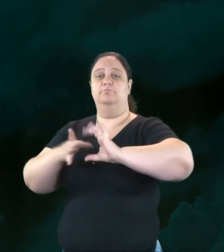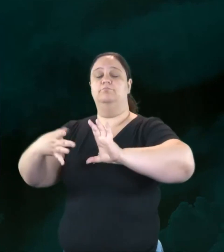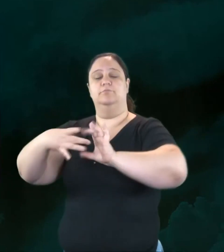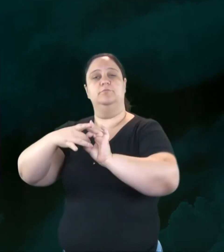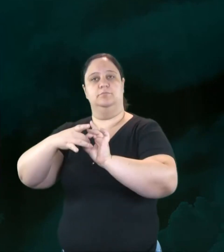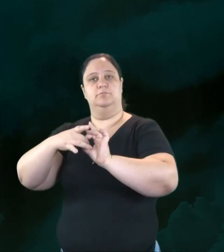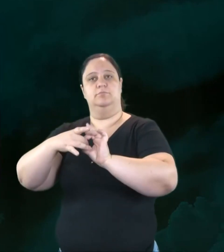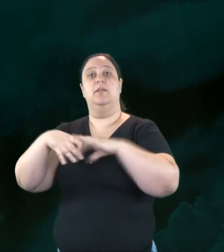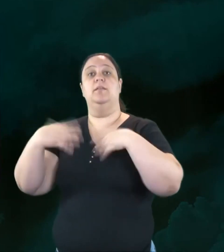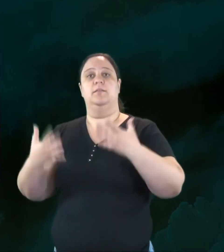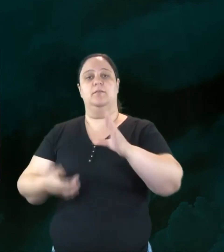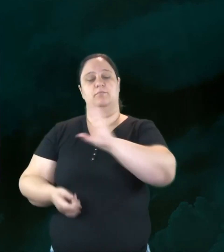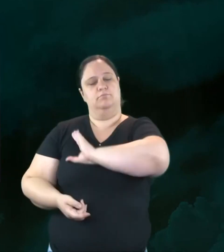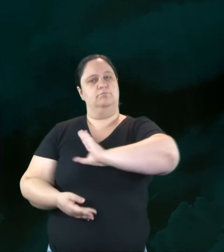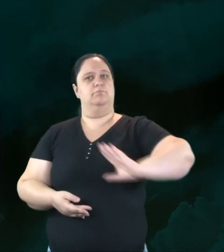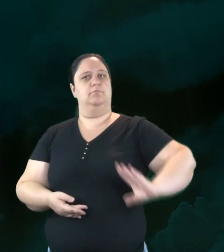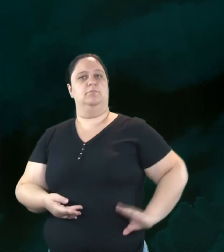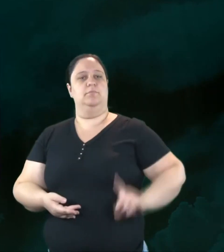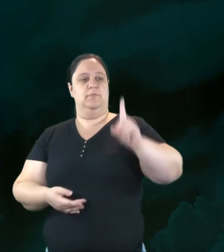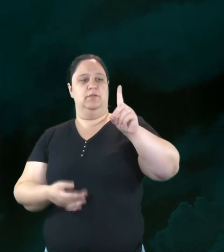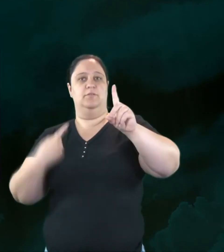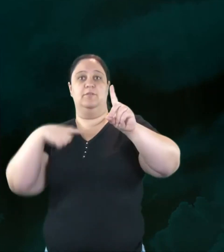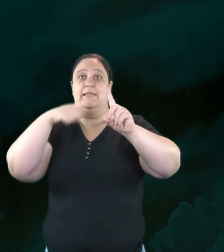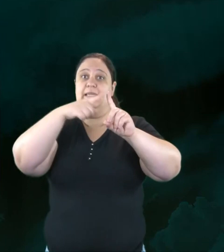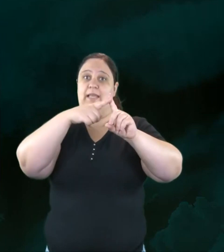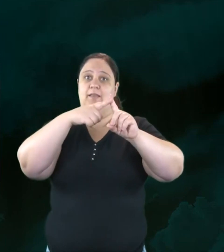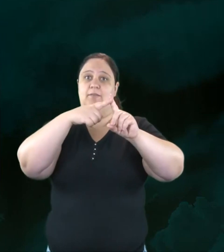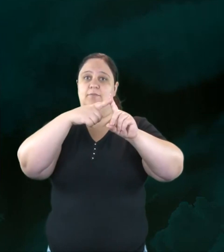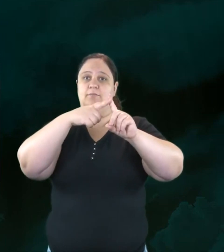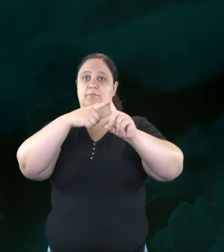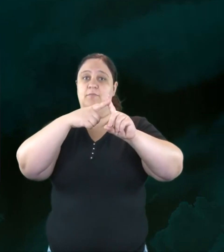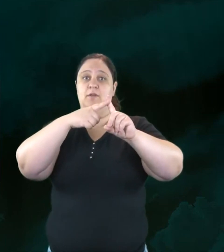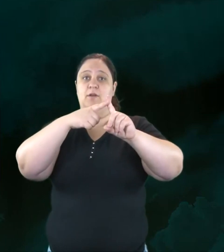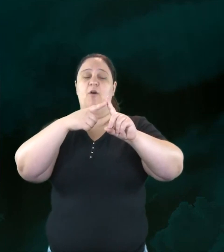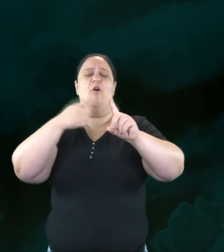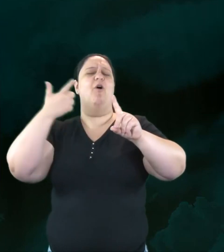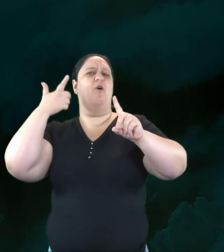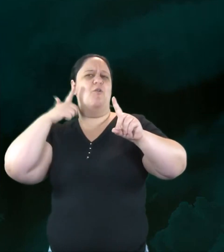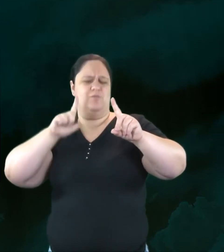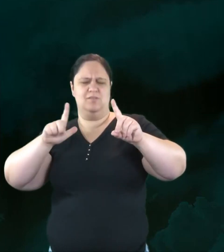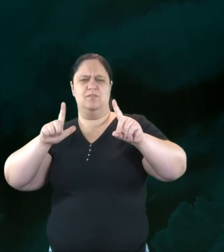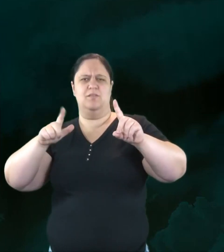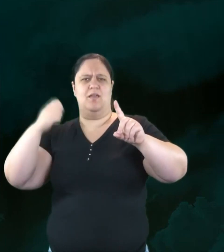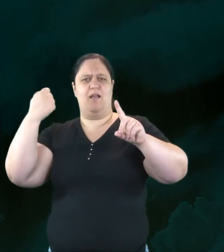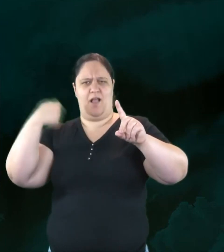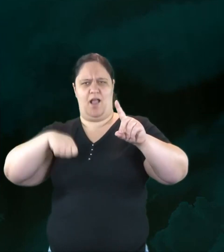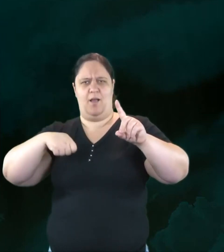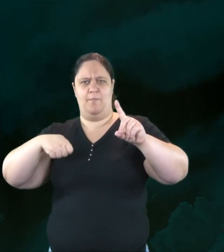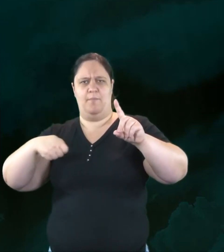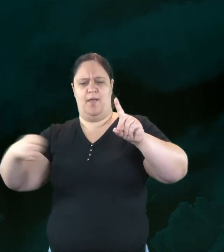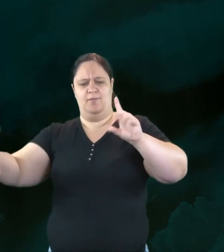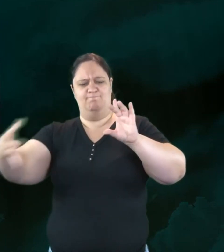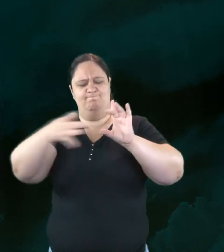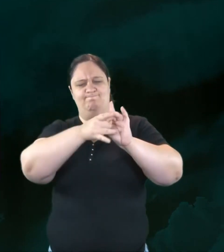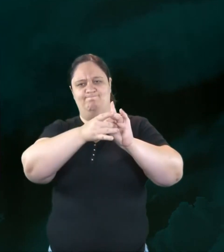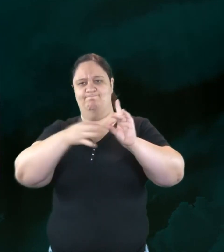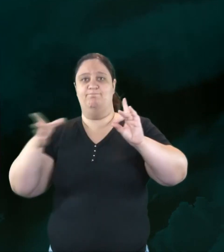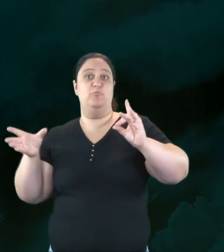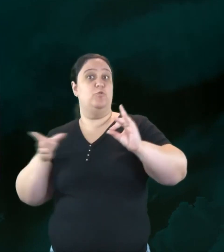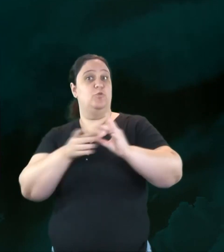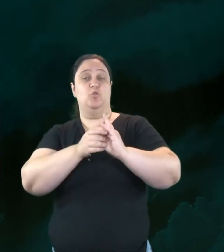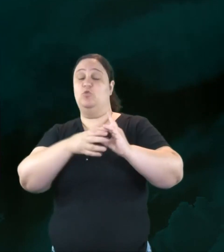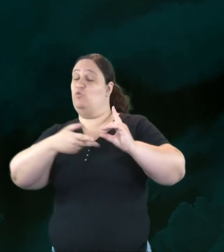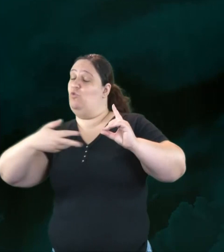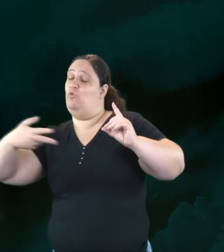todo. Então, Cristo é o ponto de união capaz de unir todas as